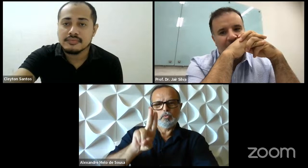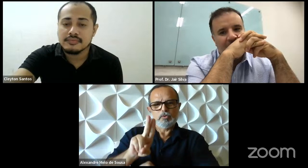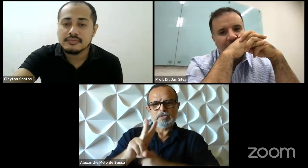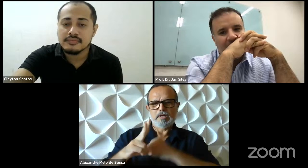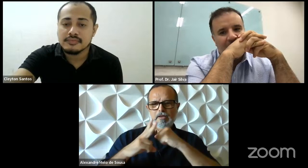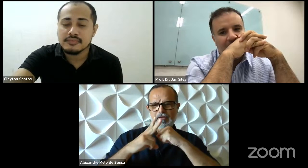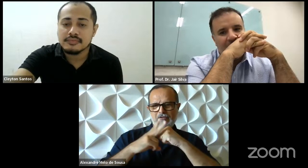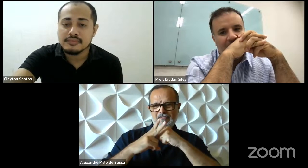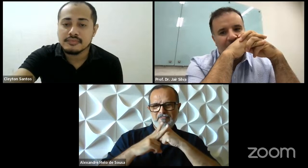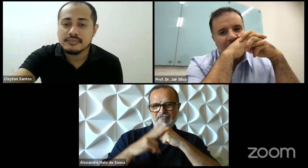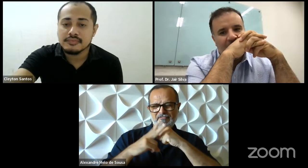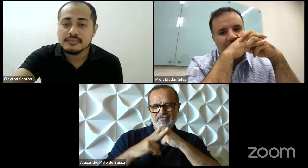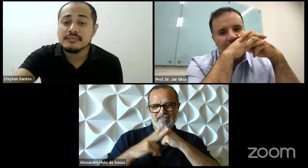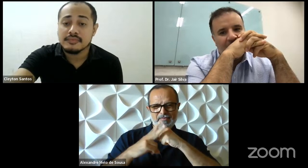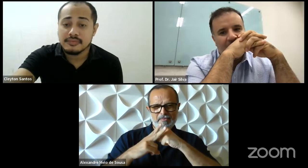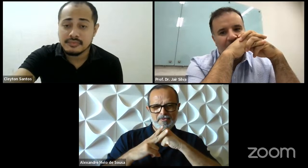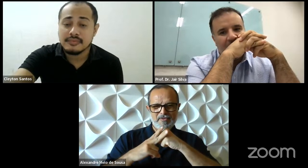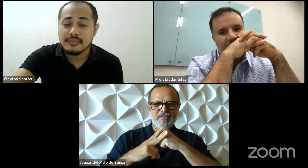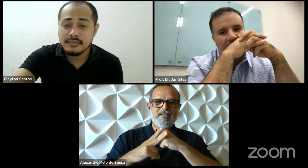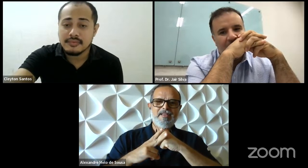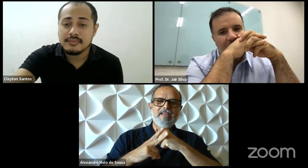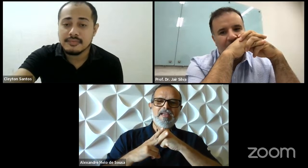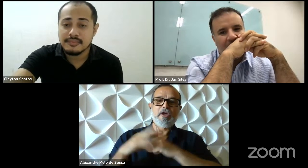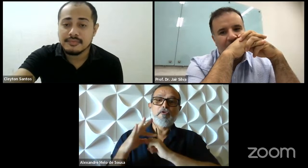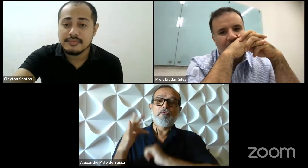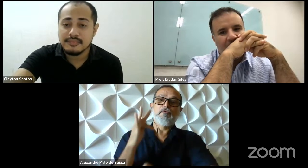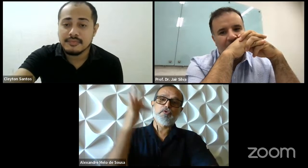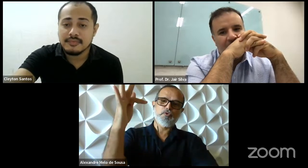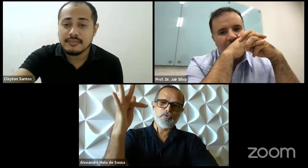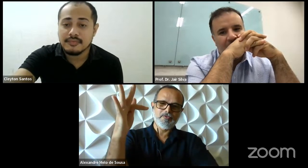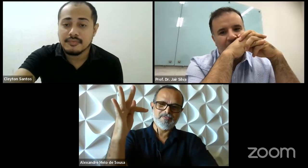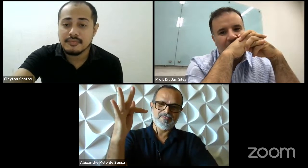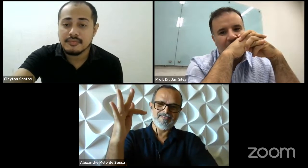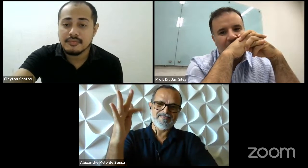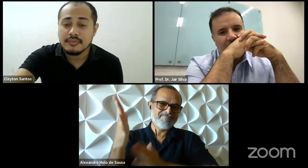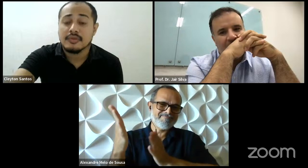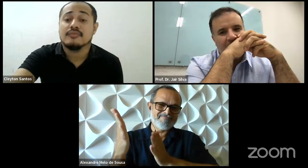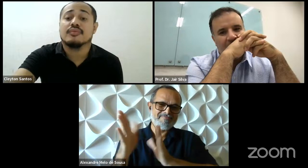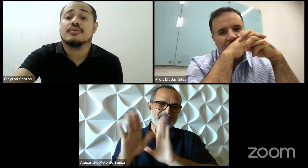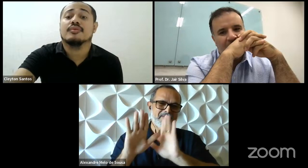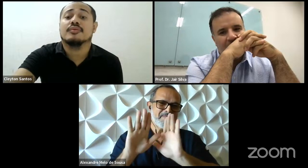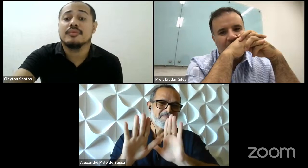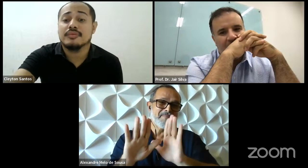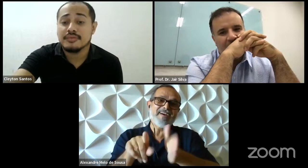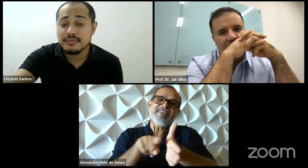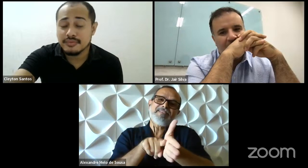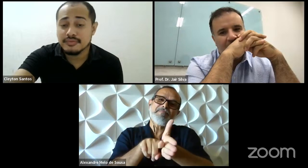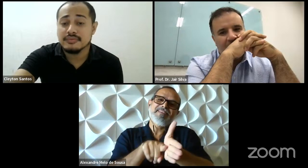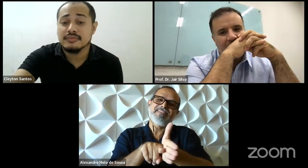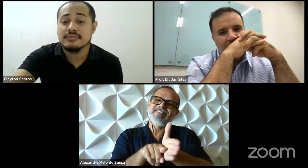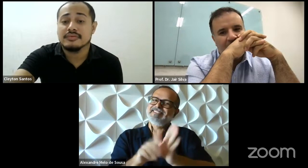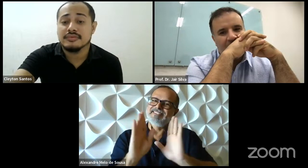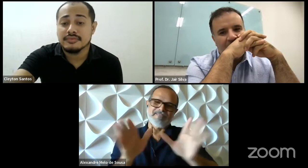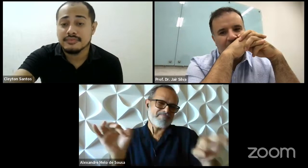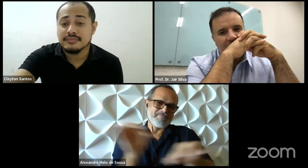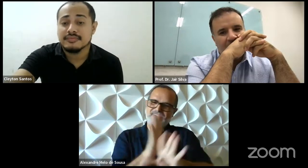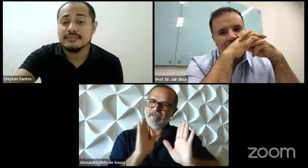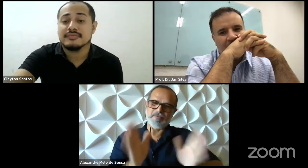Então, houveram alguns momentos que você utilizou o verbo no futuro.